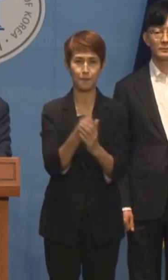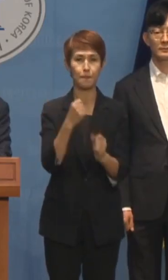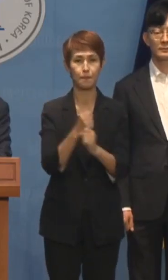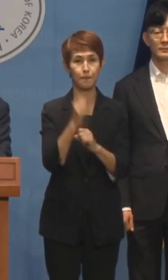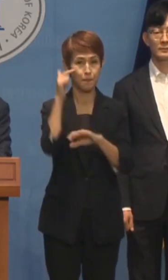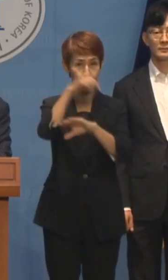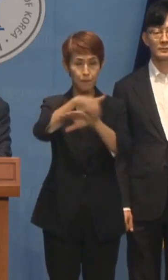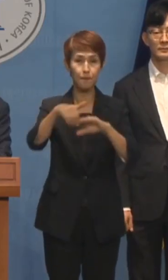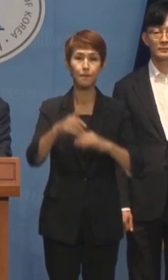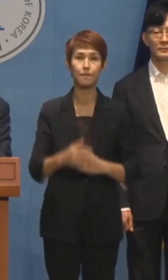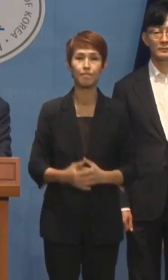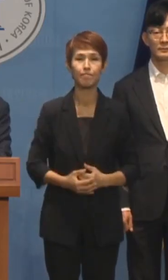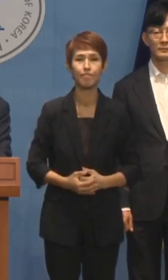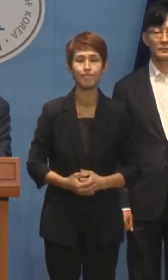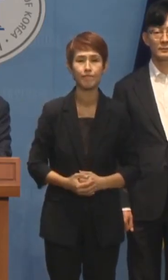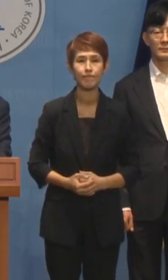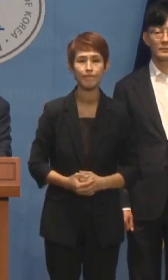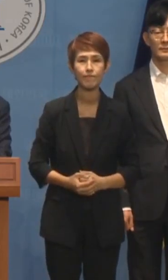완료하겠습니다.